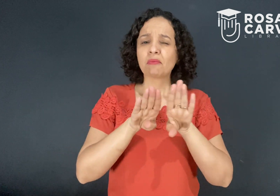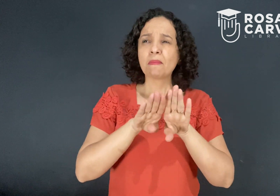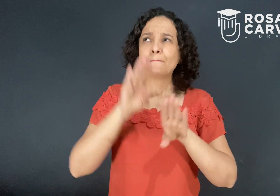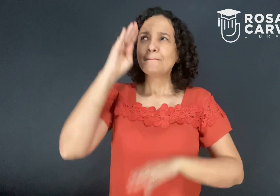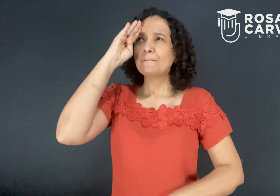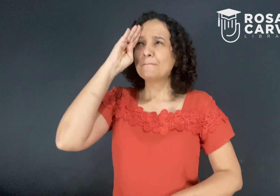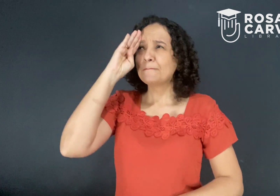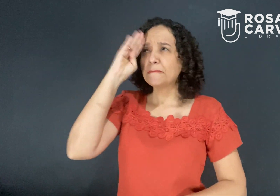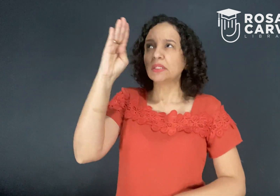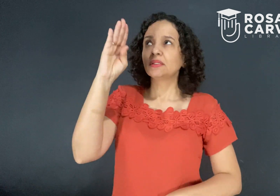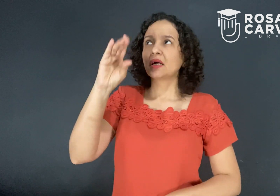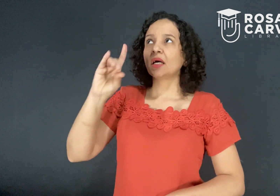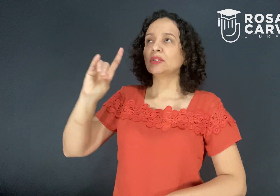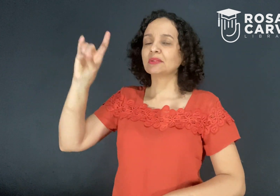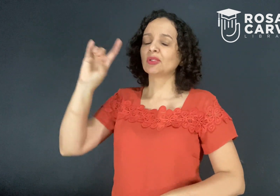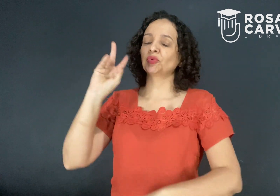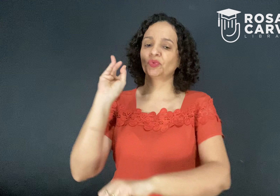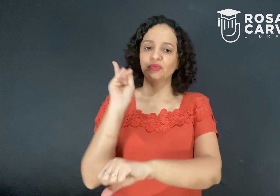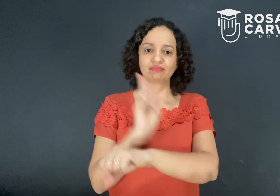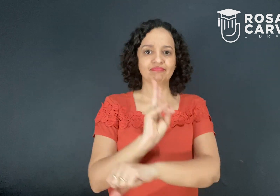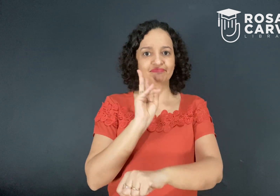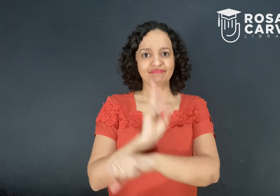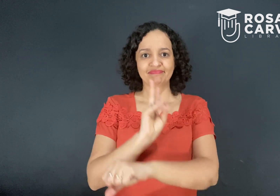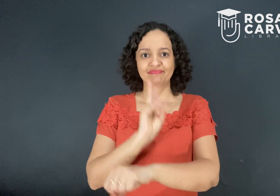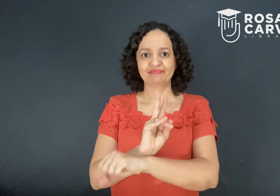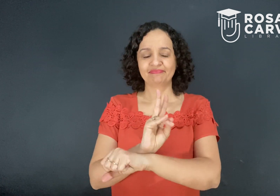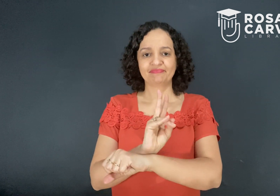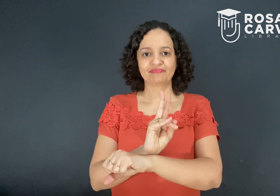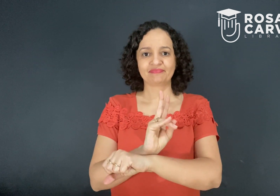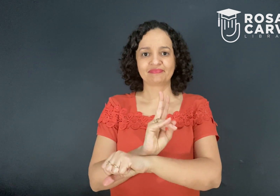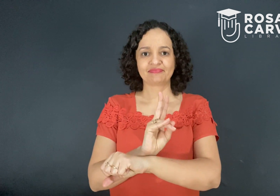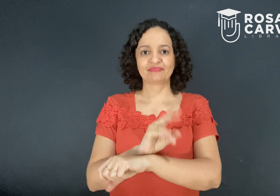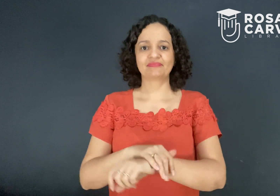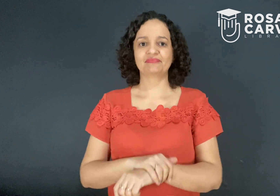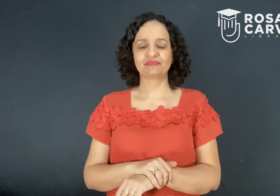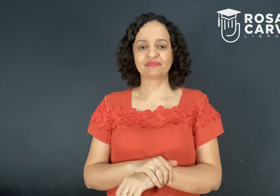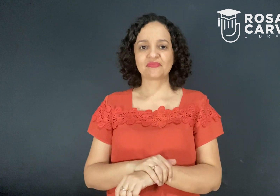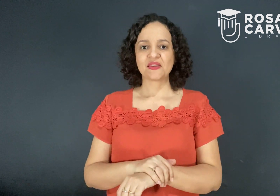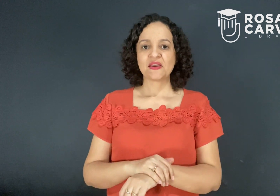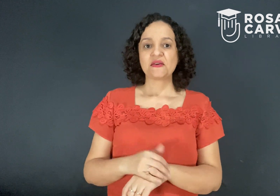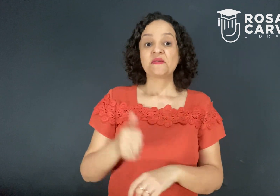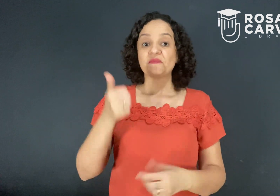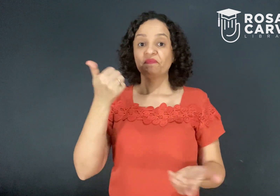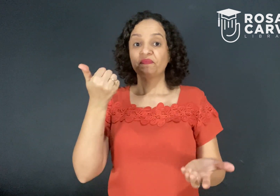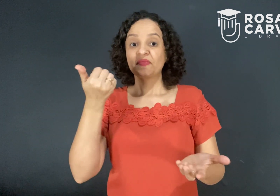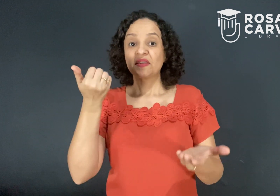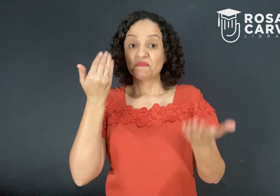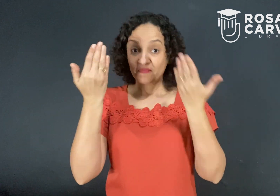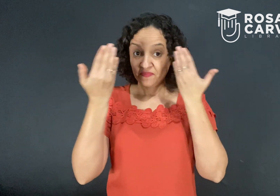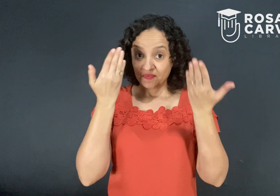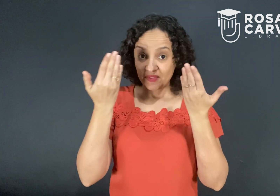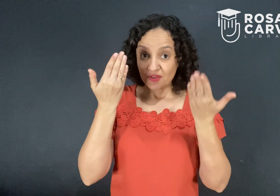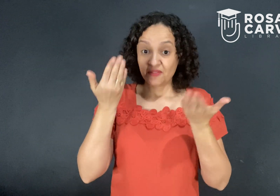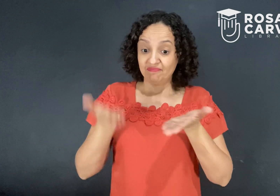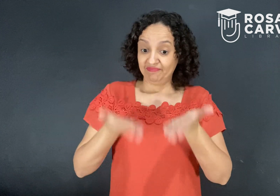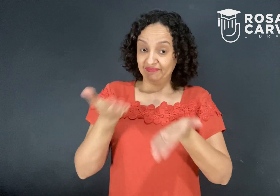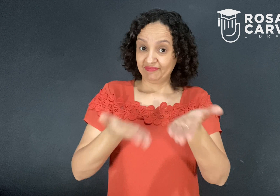o principal, a proteção de Deus, né? O psicoterapeuta teve o